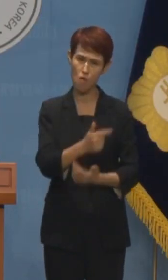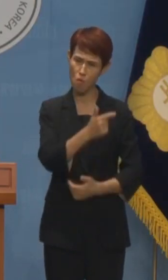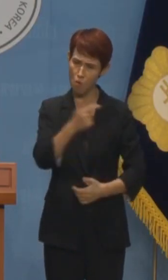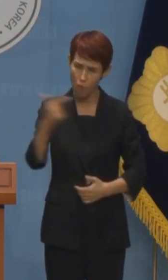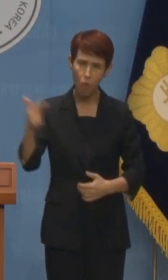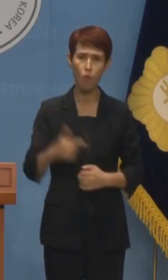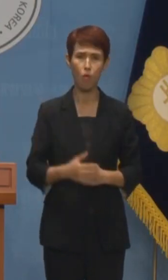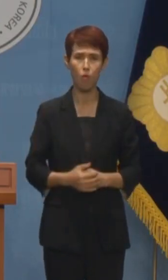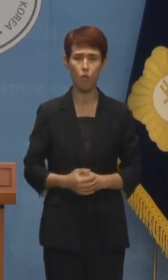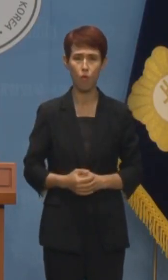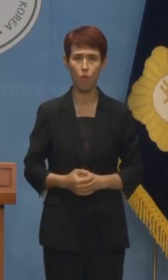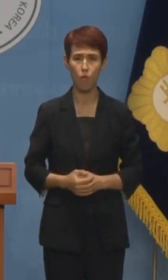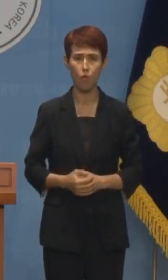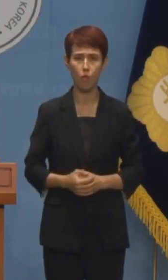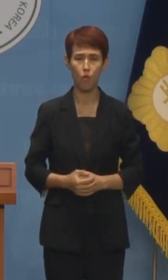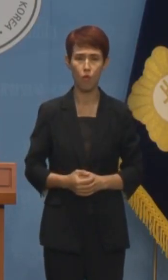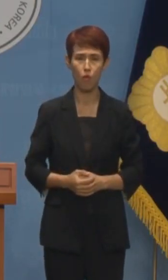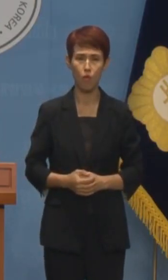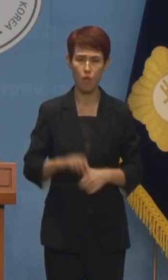지극히도 당연합니다.